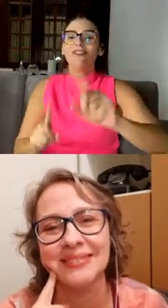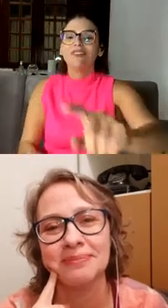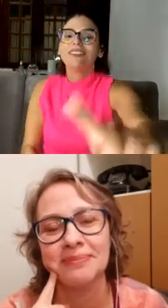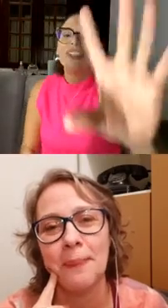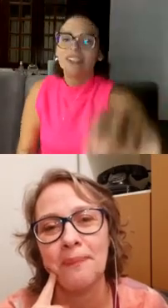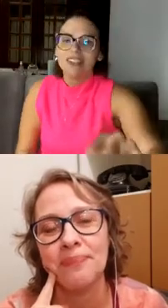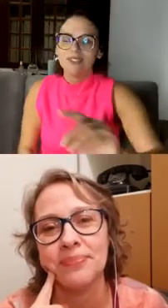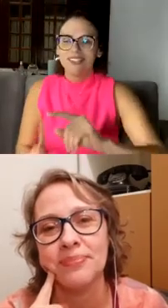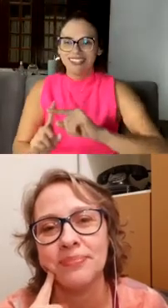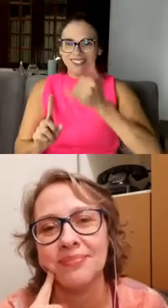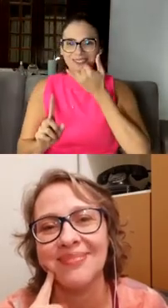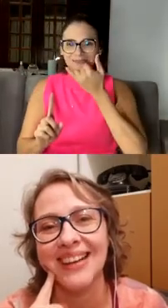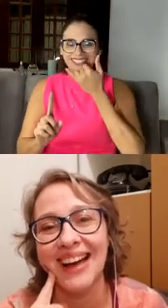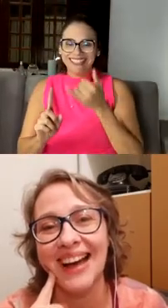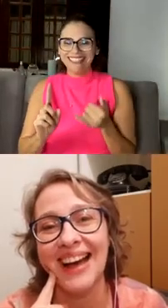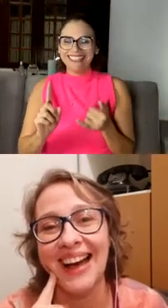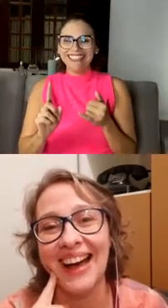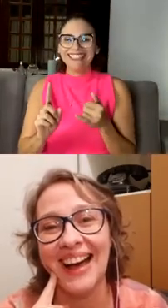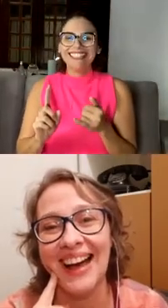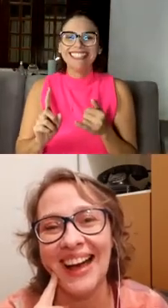Não, foi só a tela que escureceu.